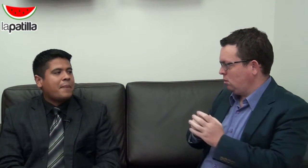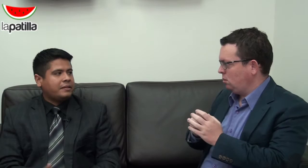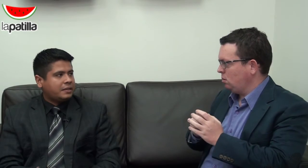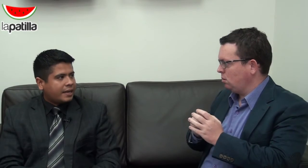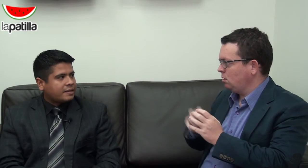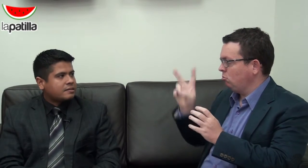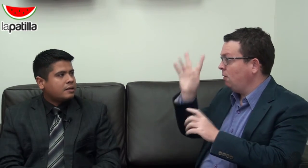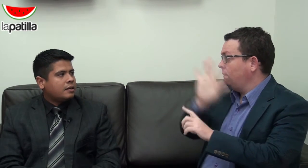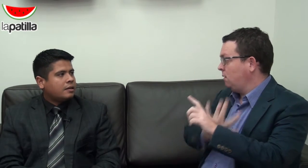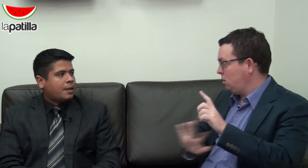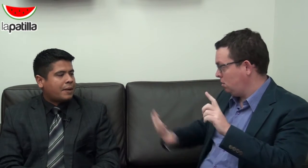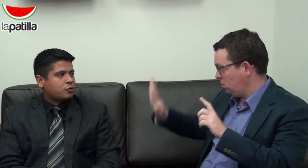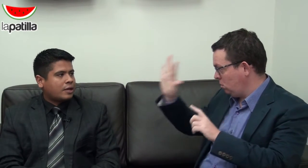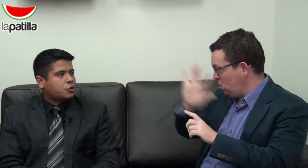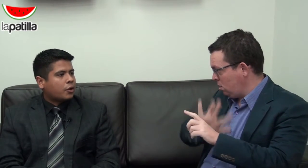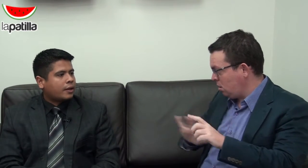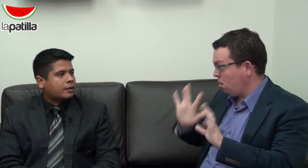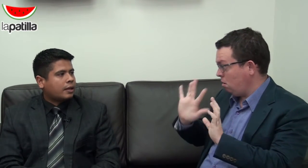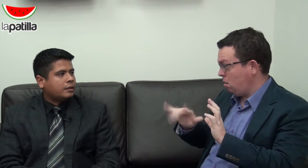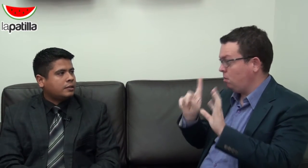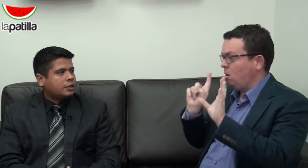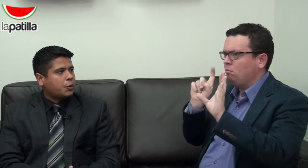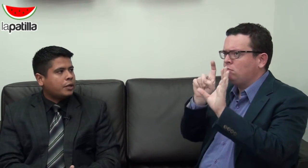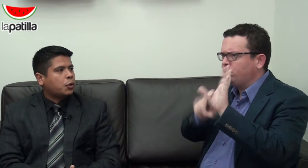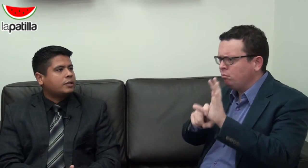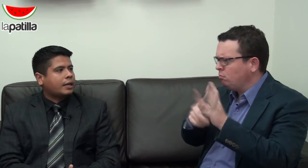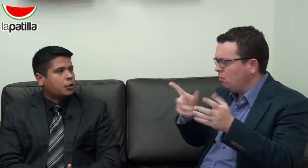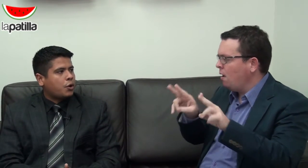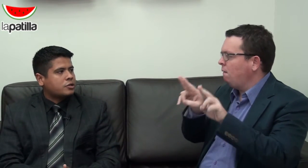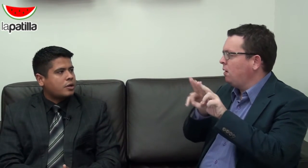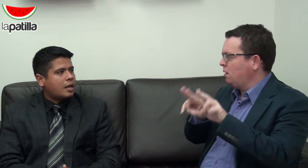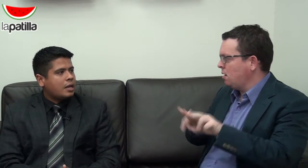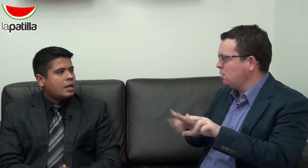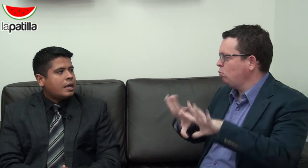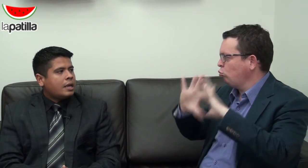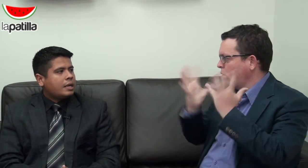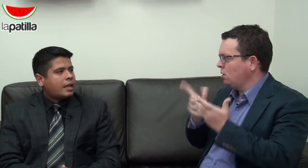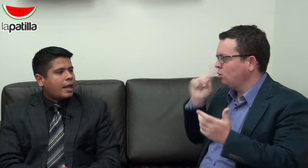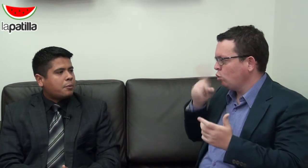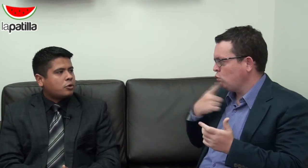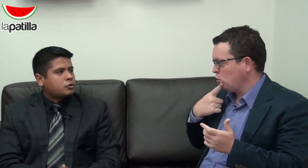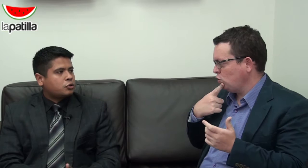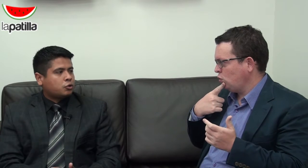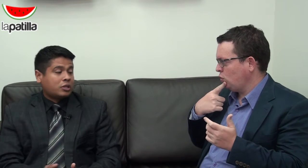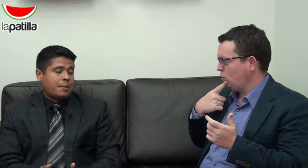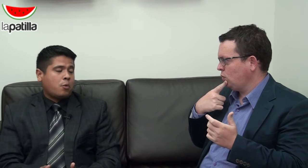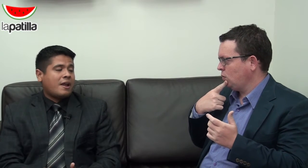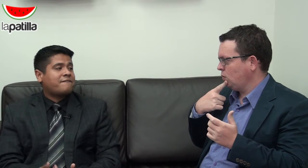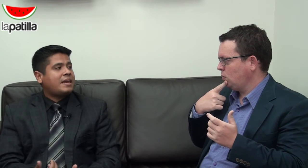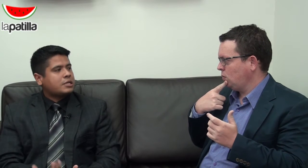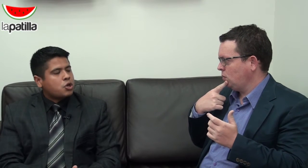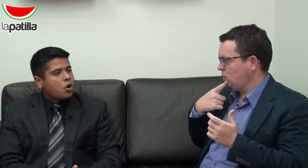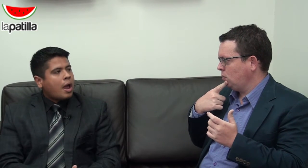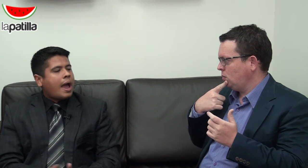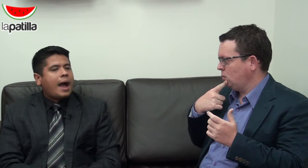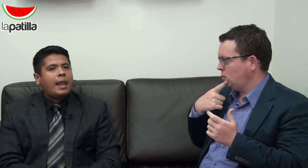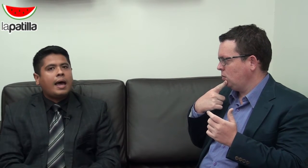23 de personas sordas que están distribuidas en todo el territorio nacional y tenemos nosotros también una afiliación a la